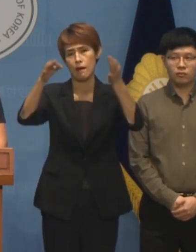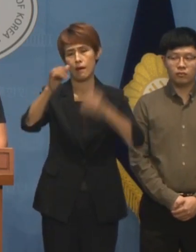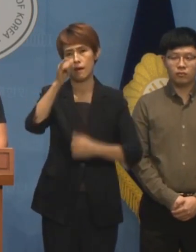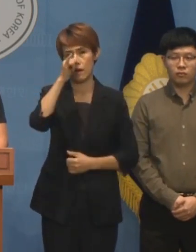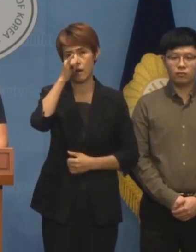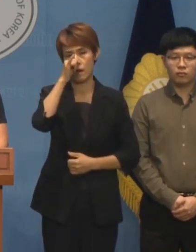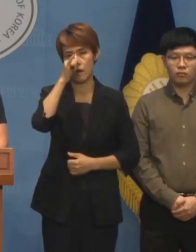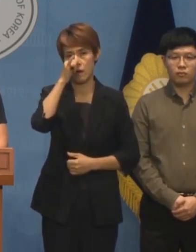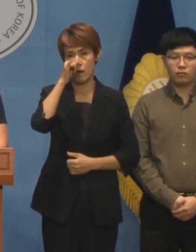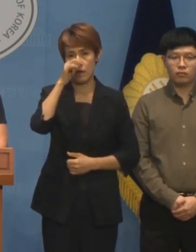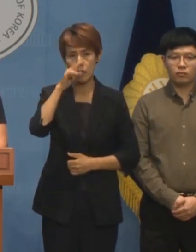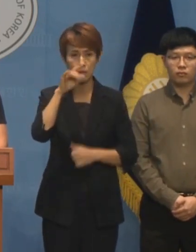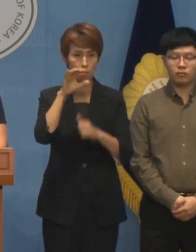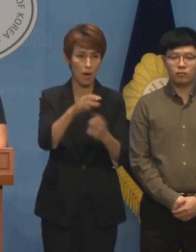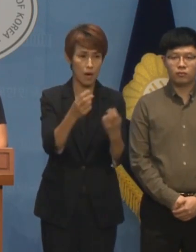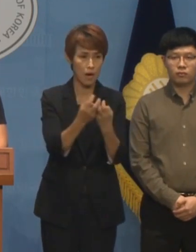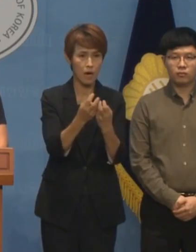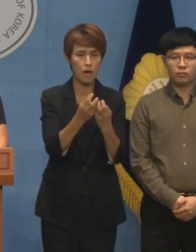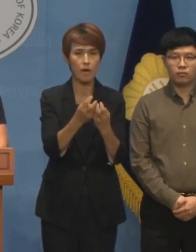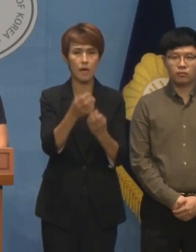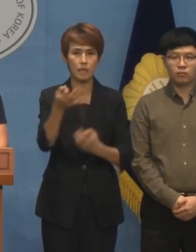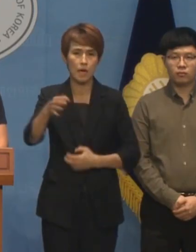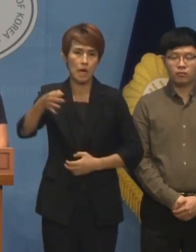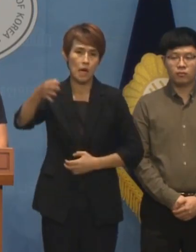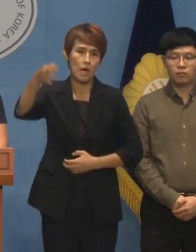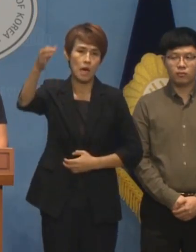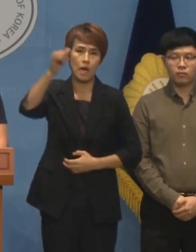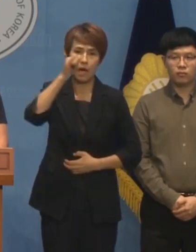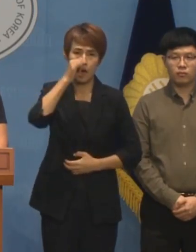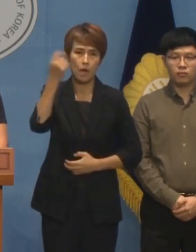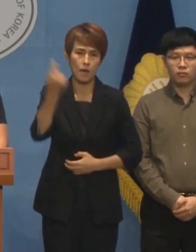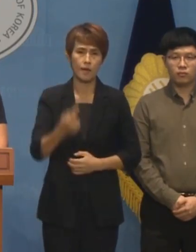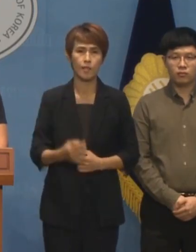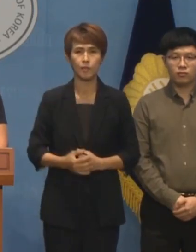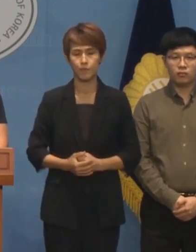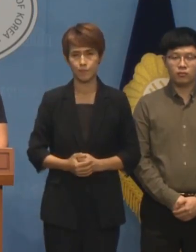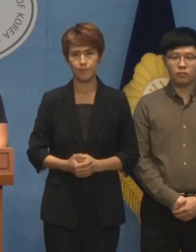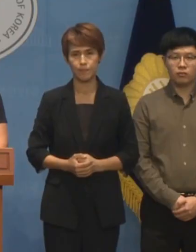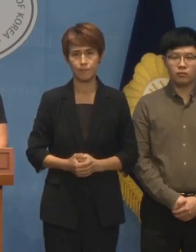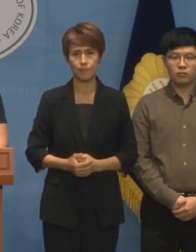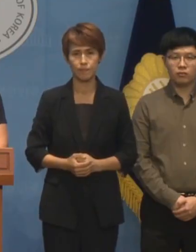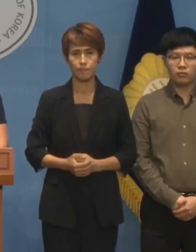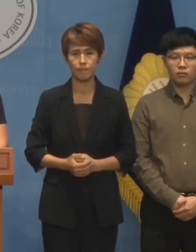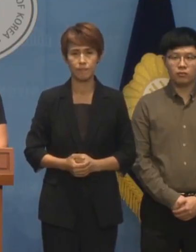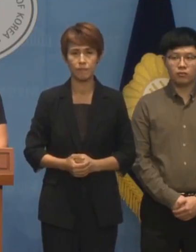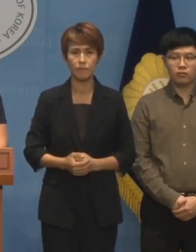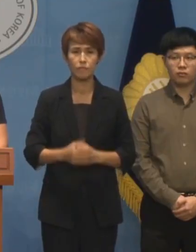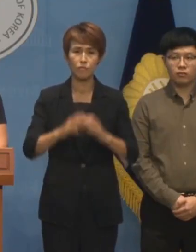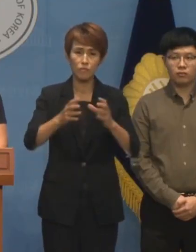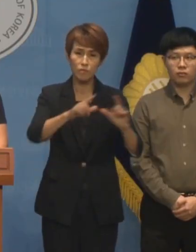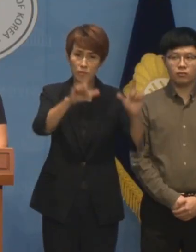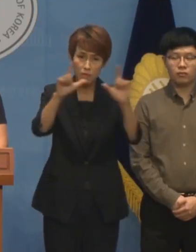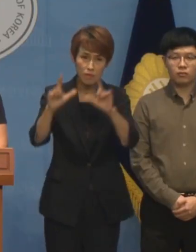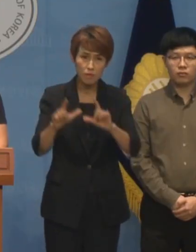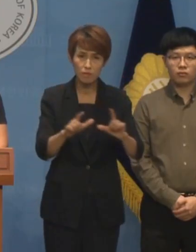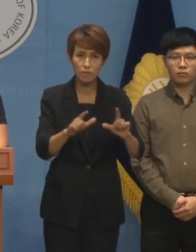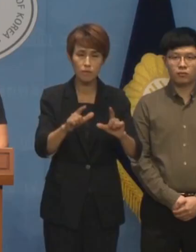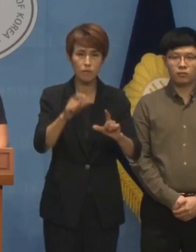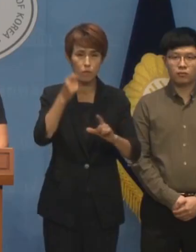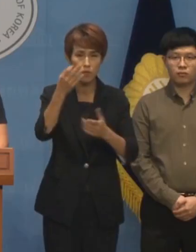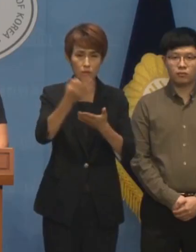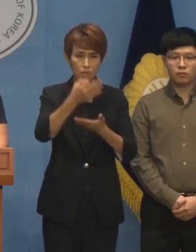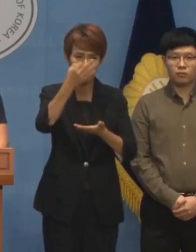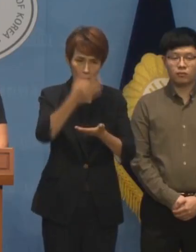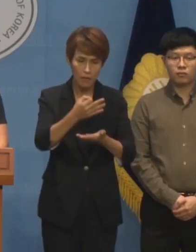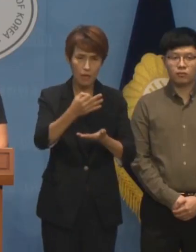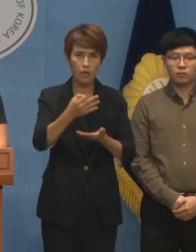이를 억제하기 위한 고금리 정책 연장을 강력해야 할 것입니다. 결국 서민들의 실질 임금을 낮추어